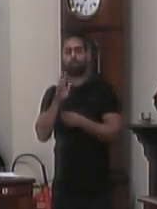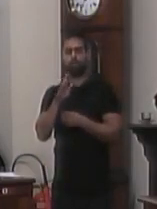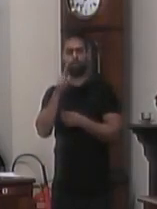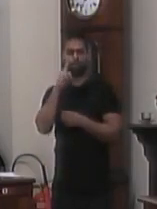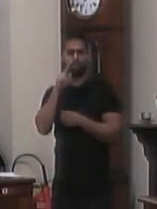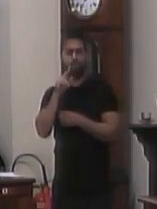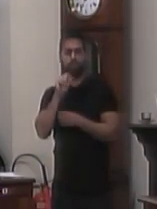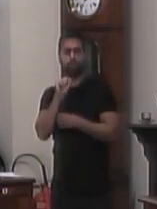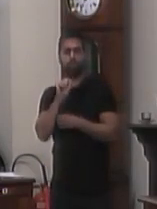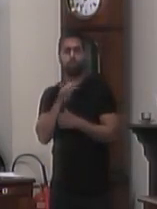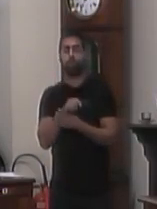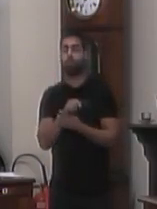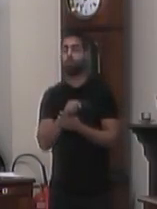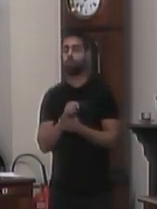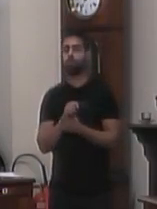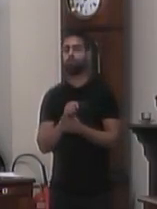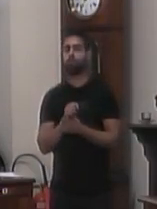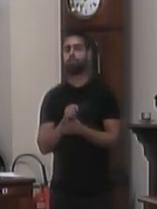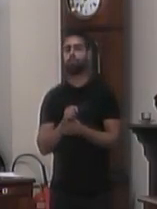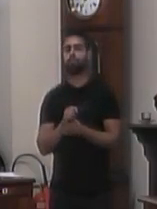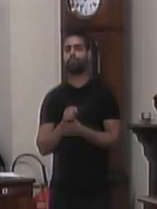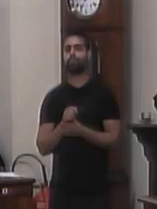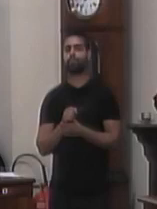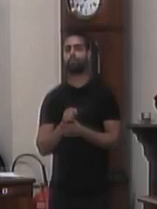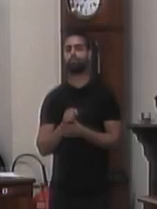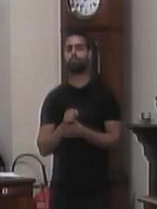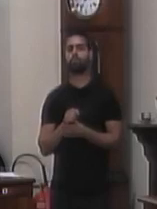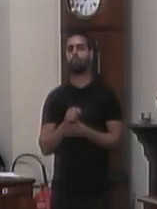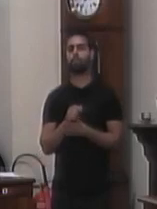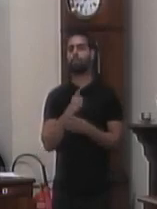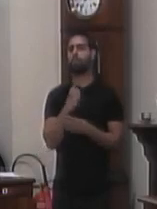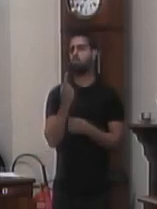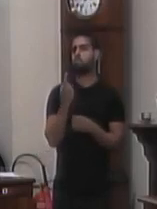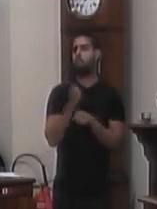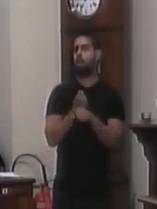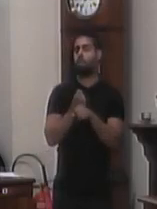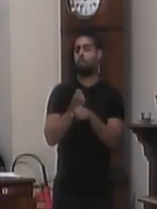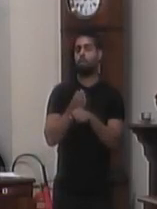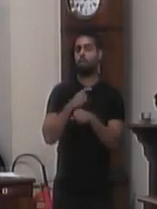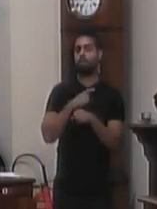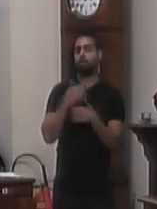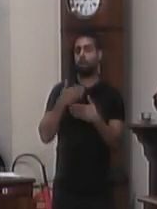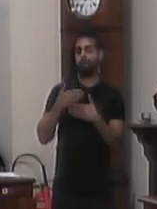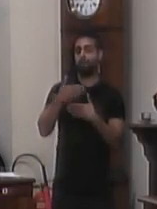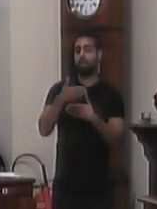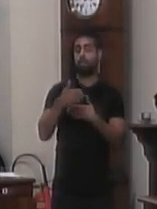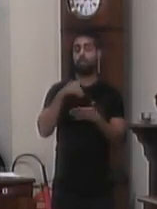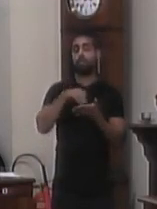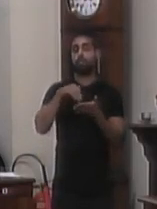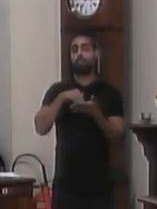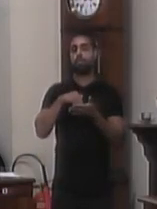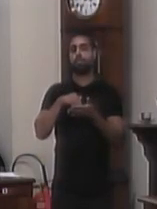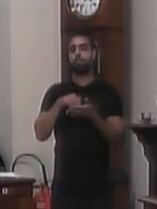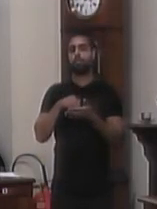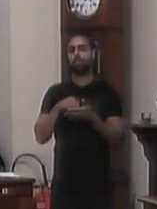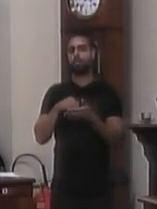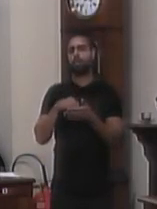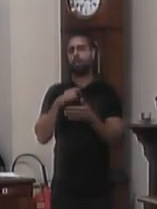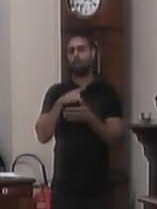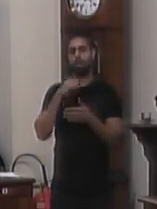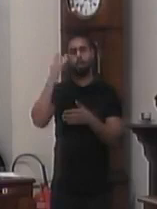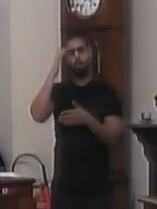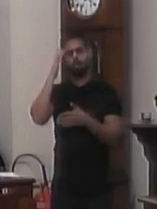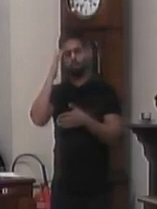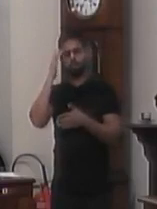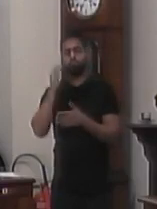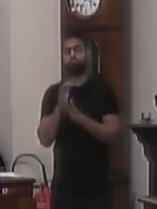aí nesse menos de um ano aí à frente da Secretaria de Fazenda, eu acho que está bem controlado,